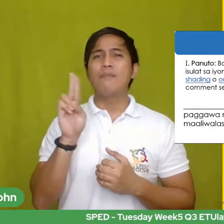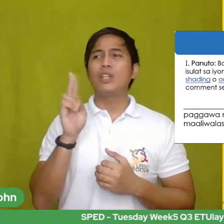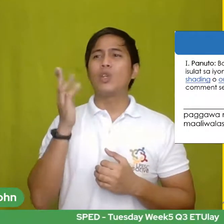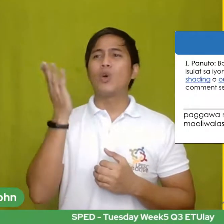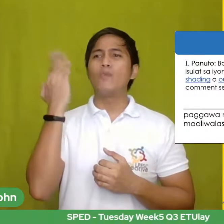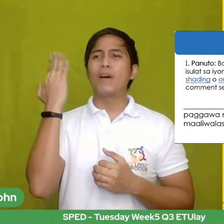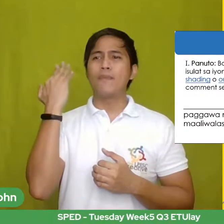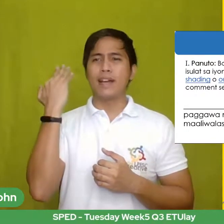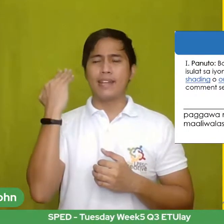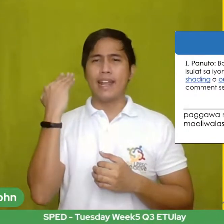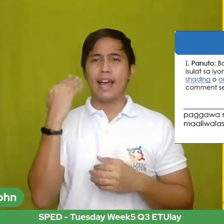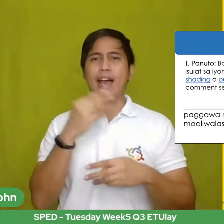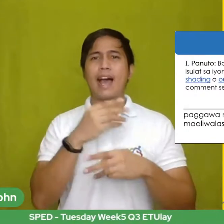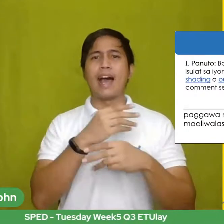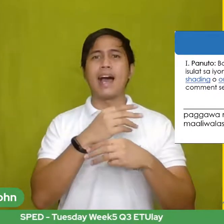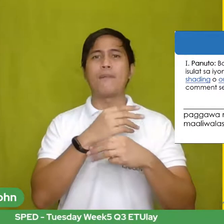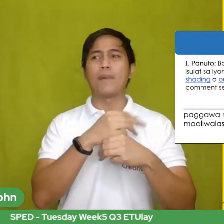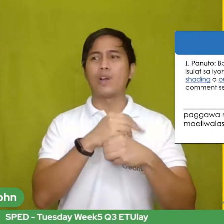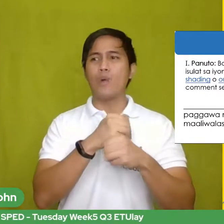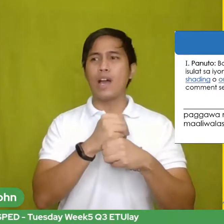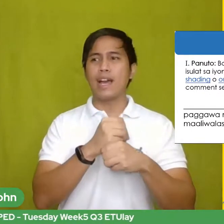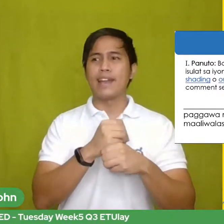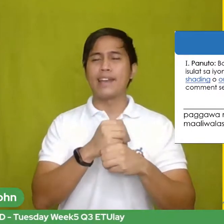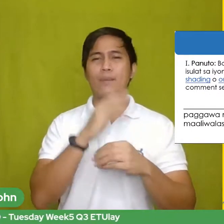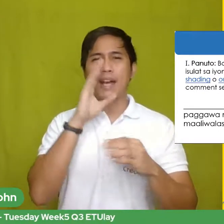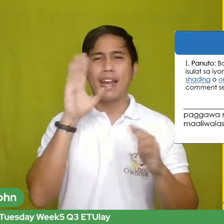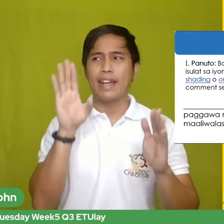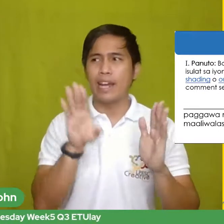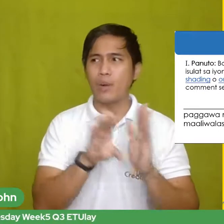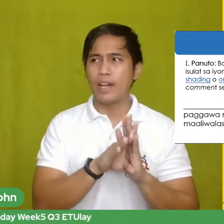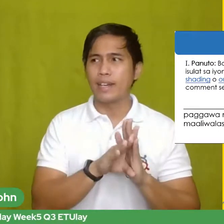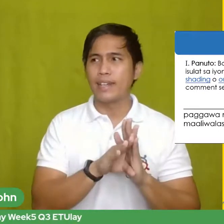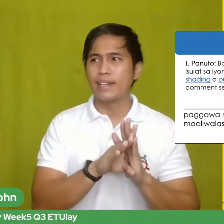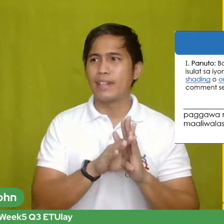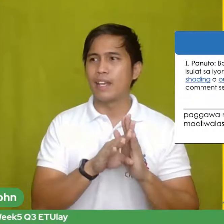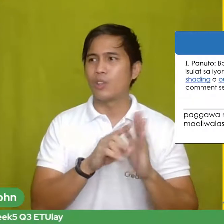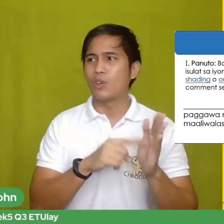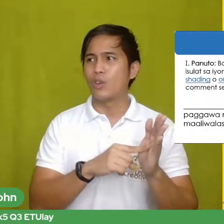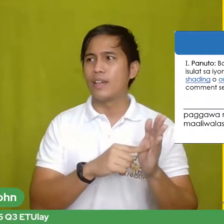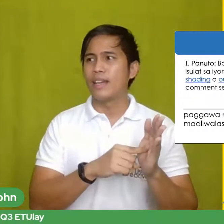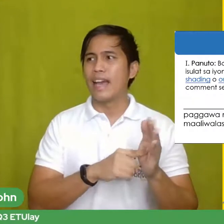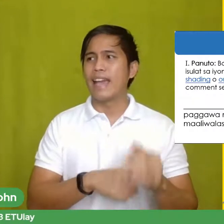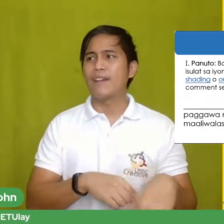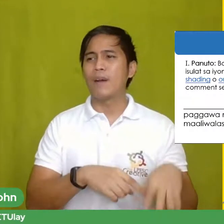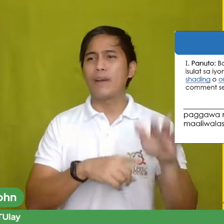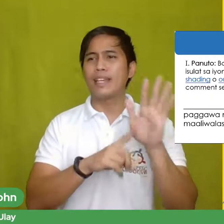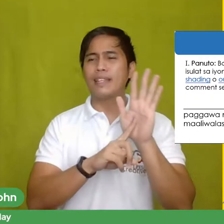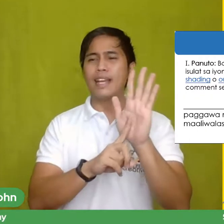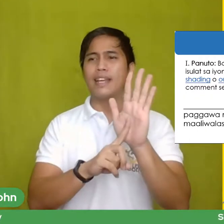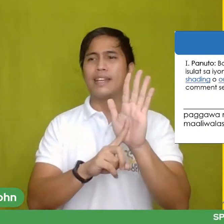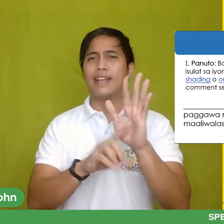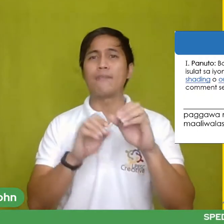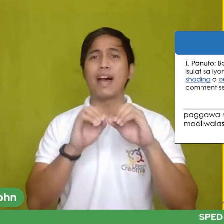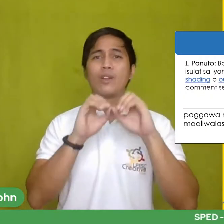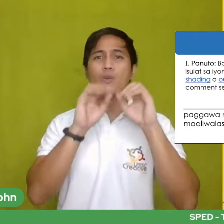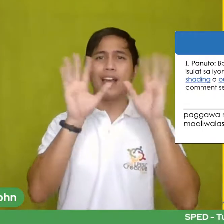ginagamit noon pa man ang paggawa ng mga larawan na ito ay nagpapakita ng